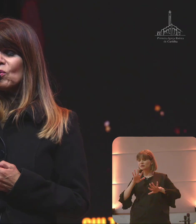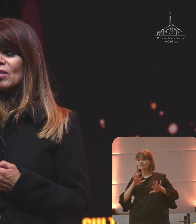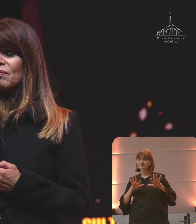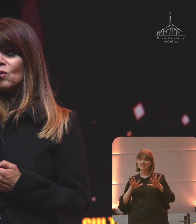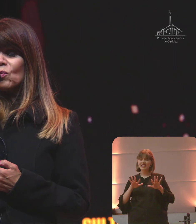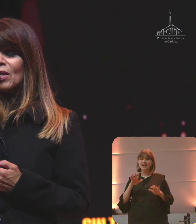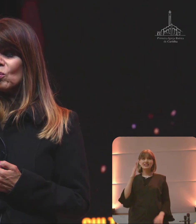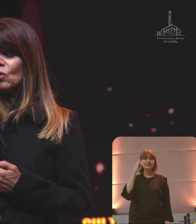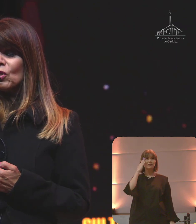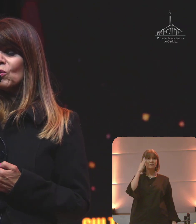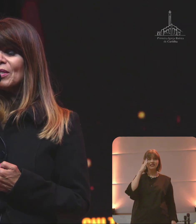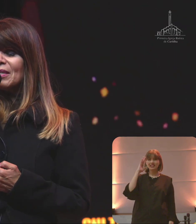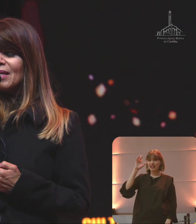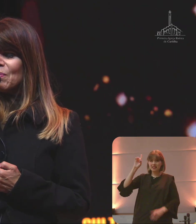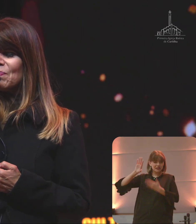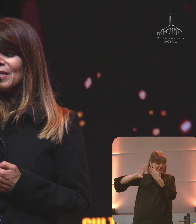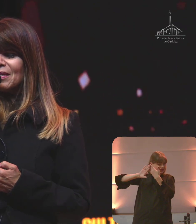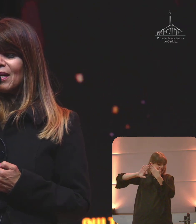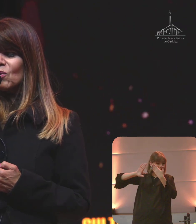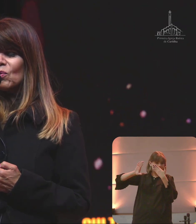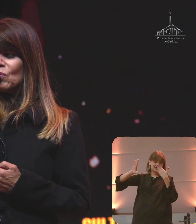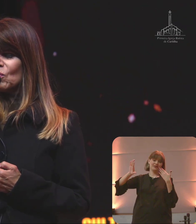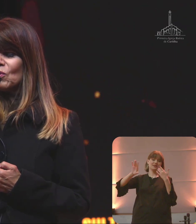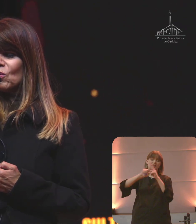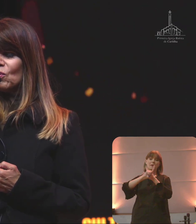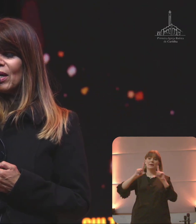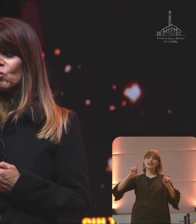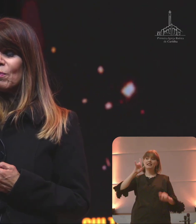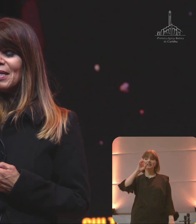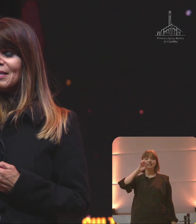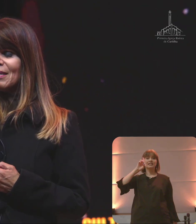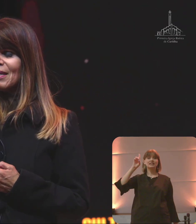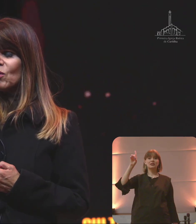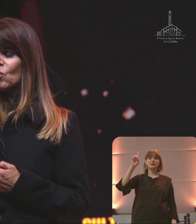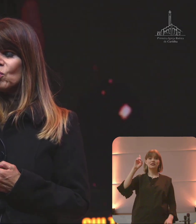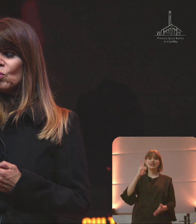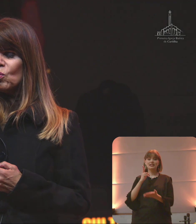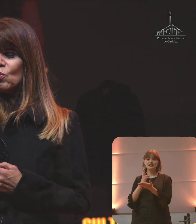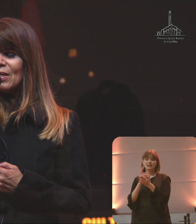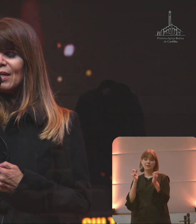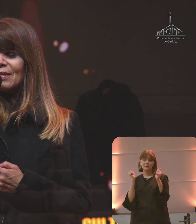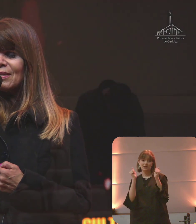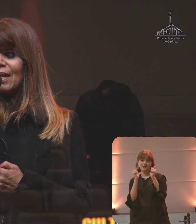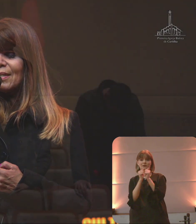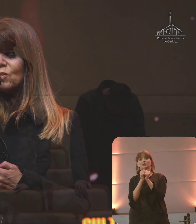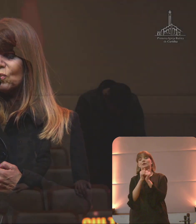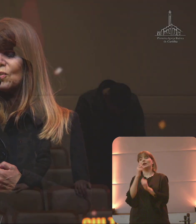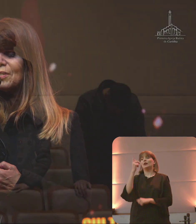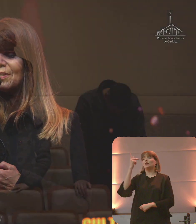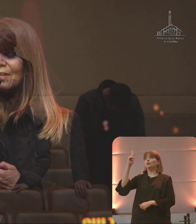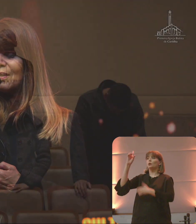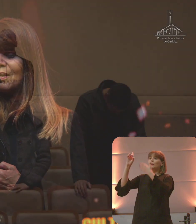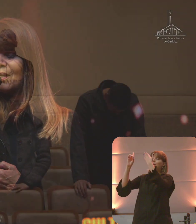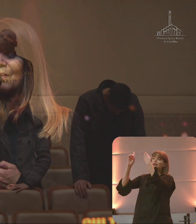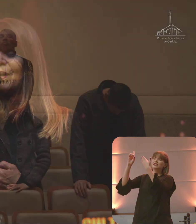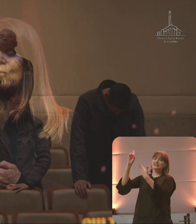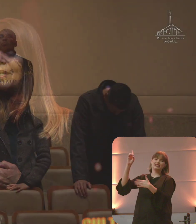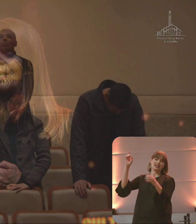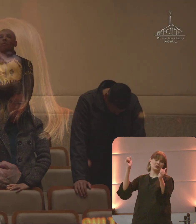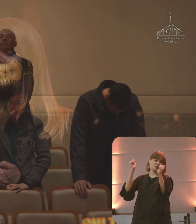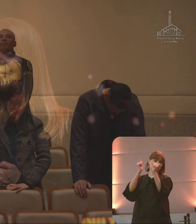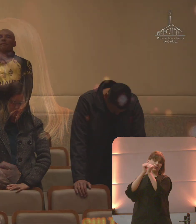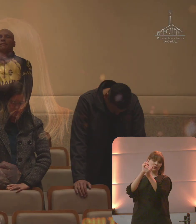que o Senhor se afastou. Não, o Senhor sempre está conosco. A Tua presença nunca sai de nós.